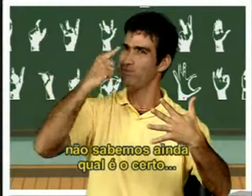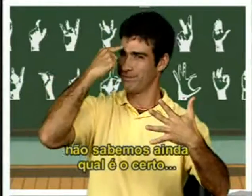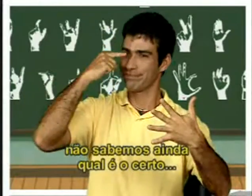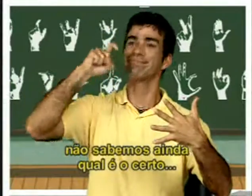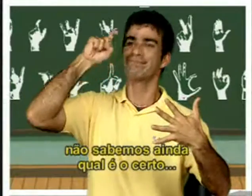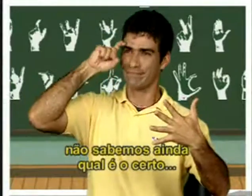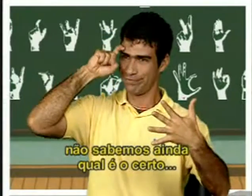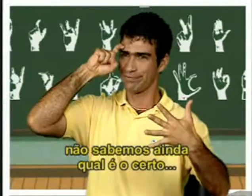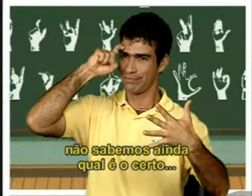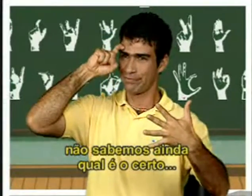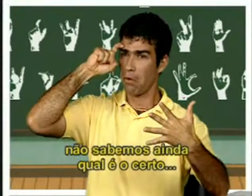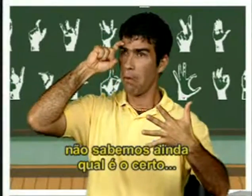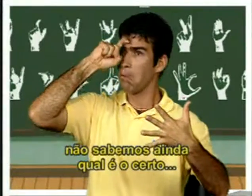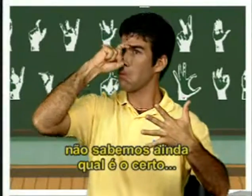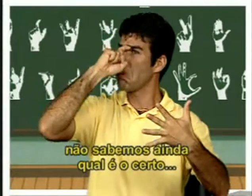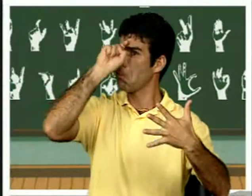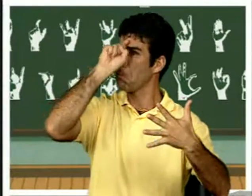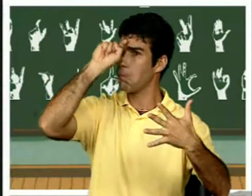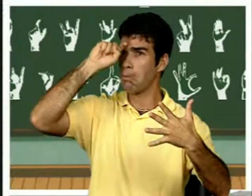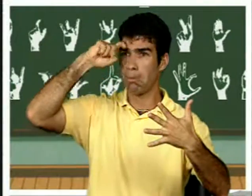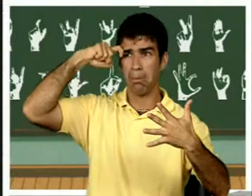não sabemos ainda qual o certo.